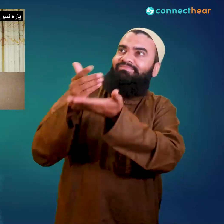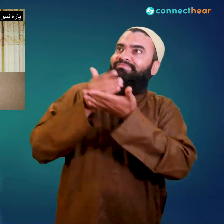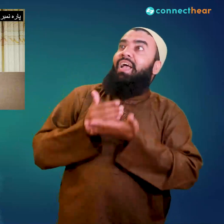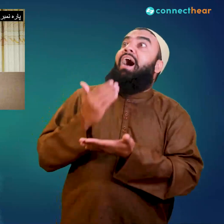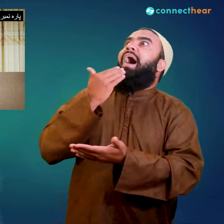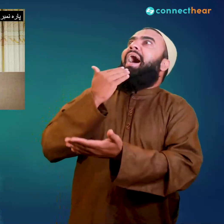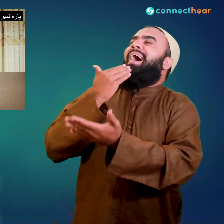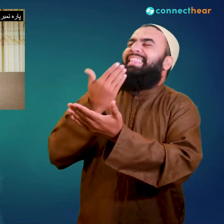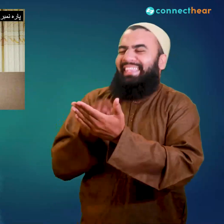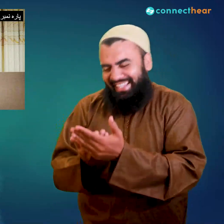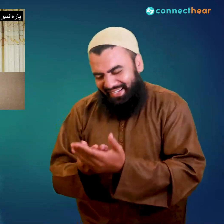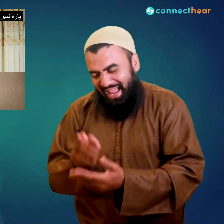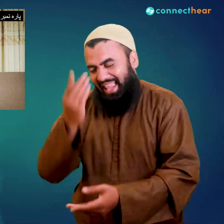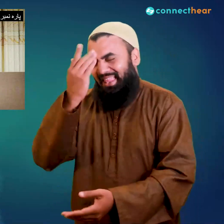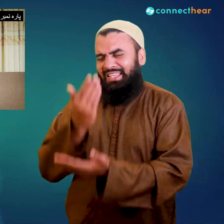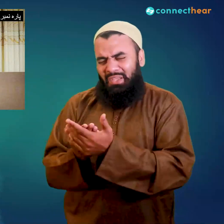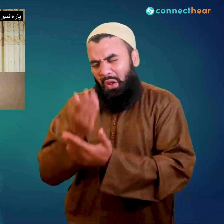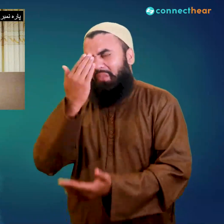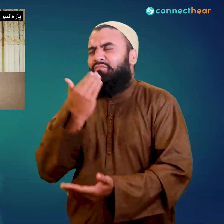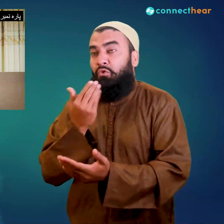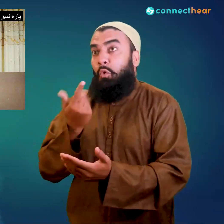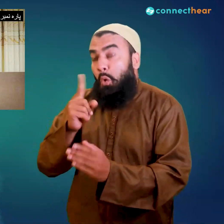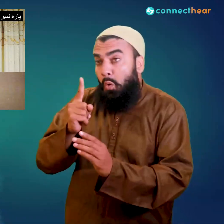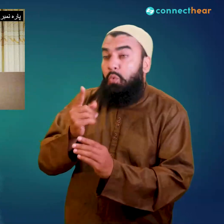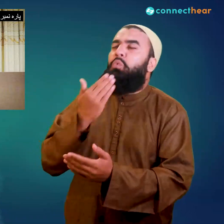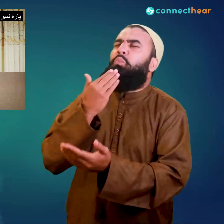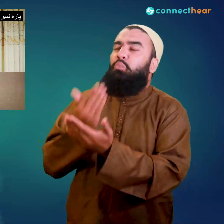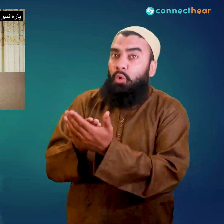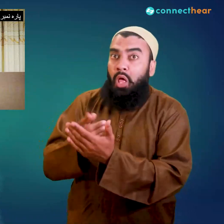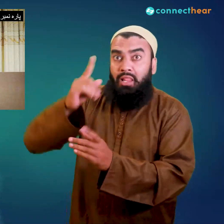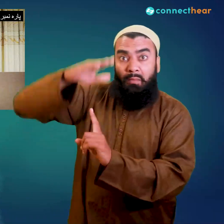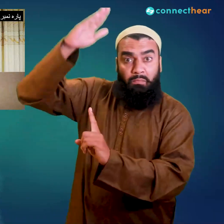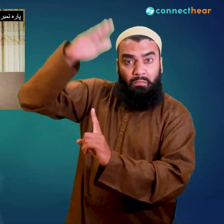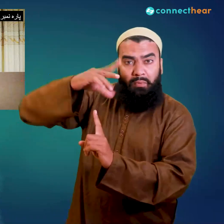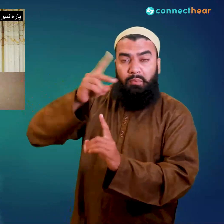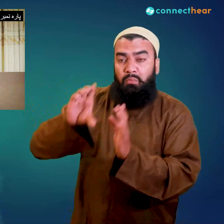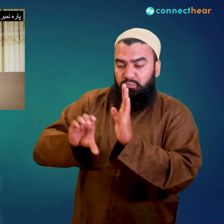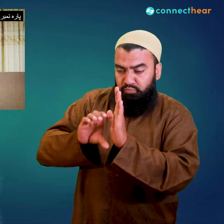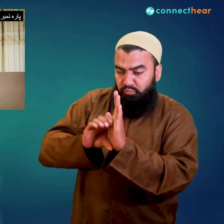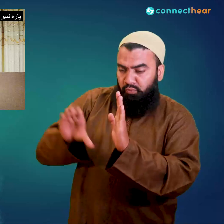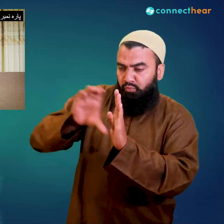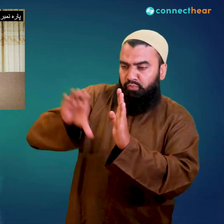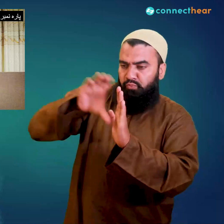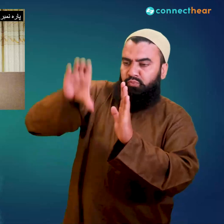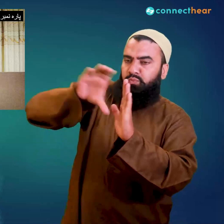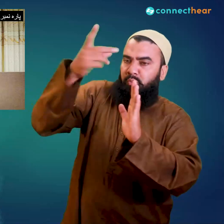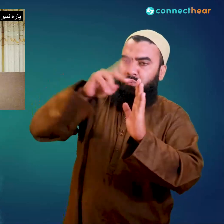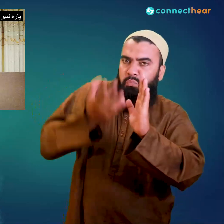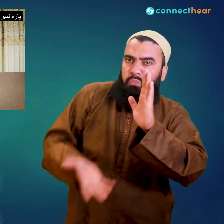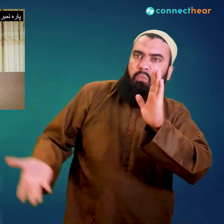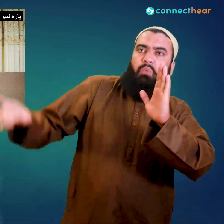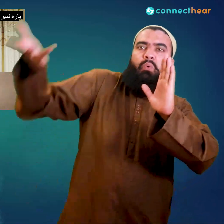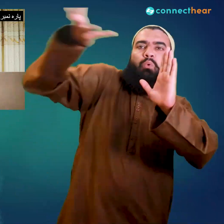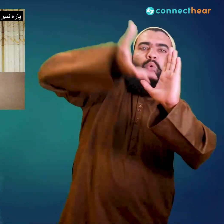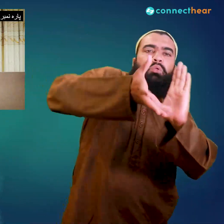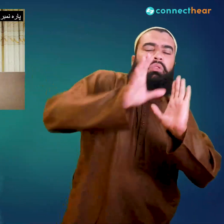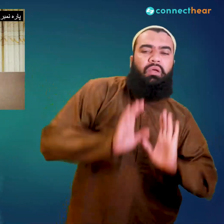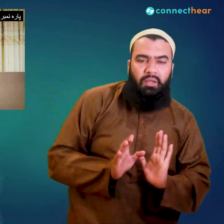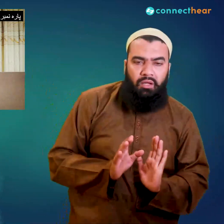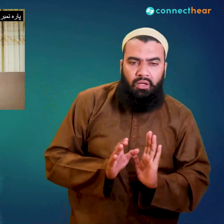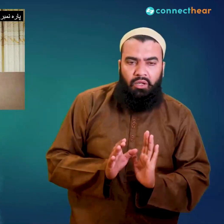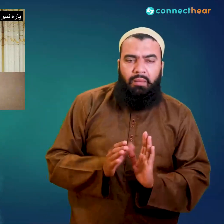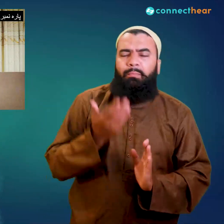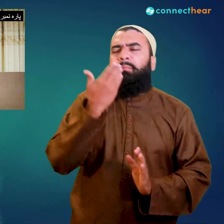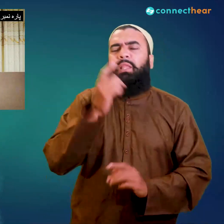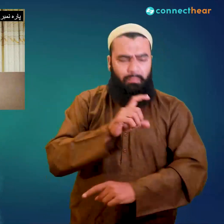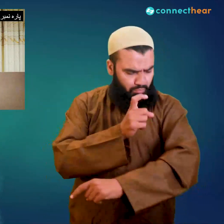ادا کیا جائے گا تو اللہ ان نعمتوں کے اندر اضافہ فرما دے گا، اور فرمائے کہ یہ نعمتیں چاہے